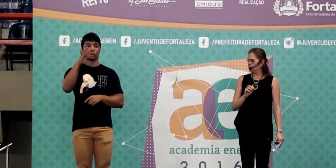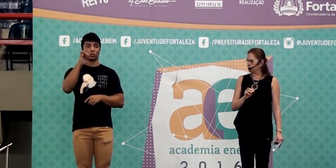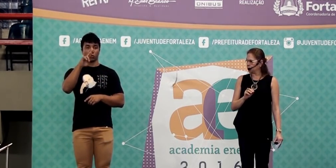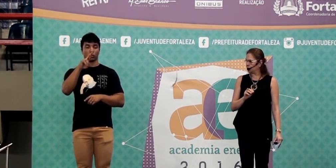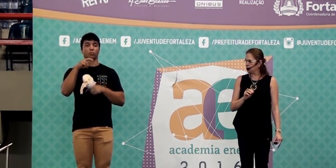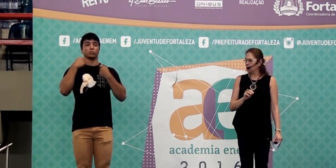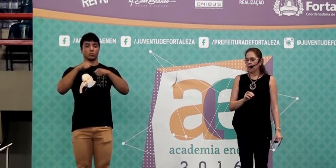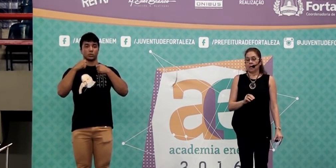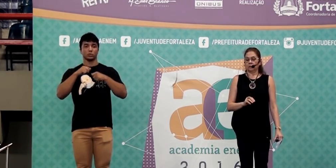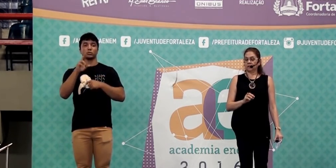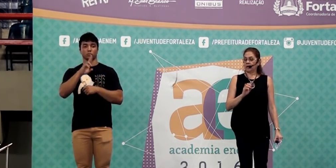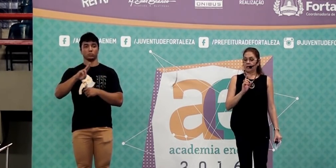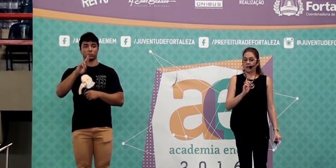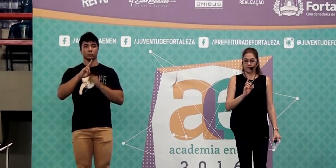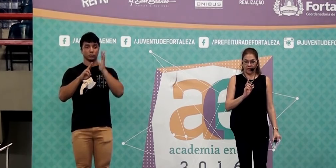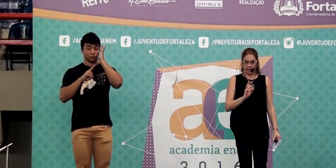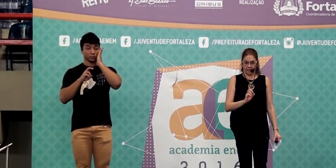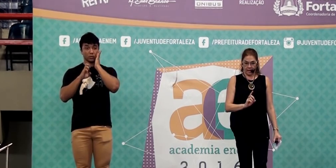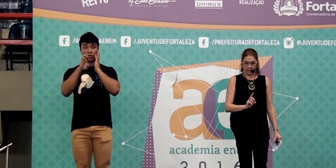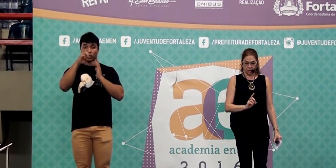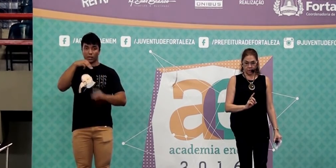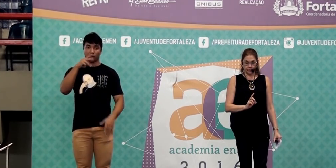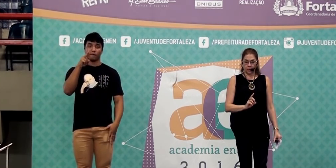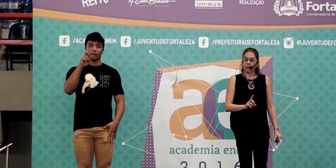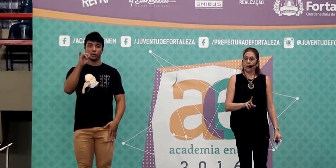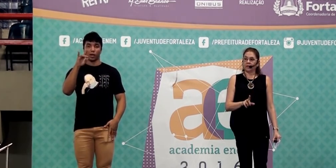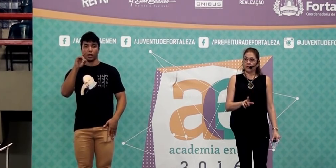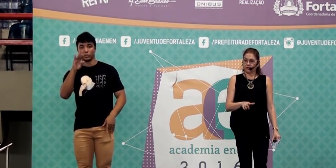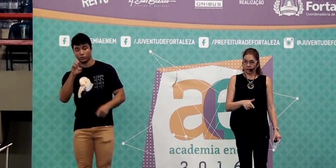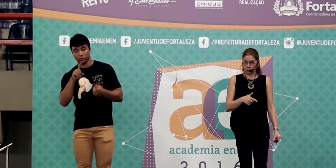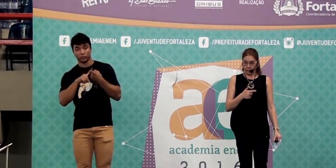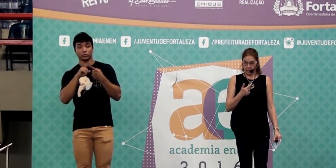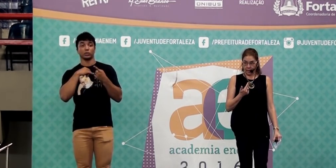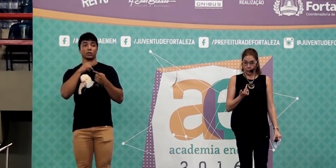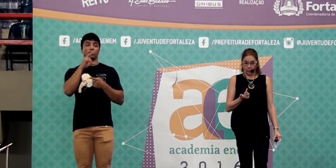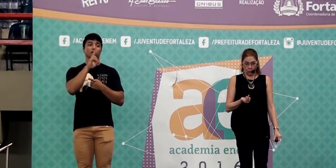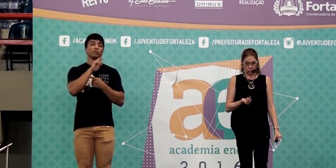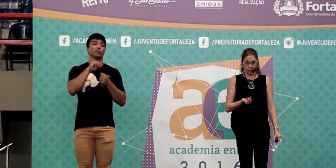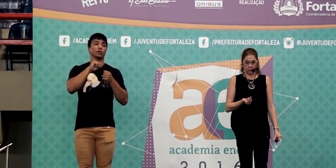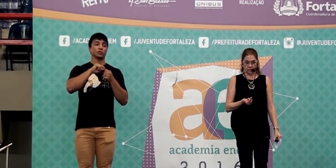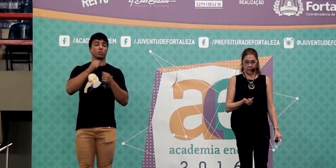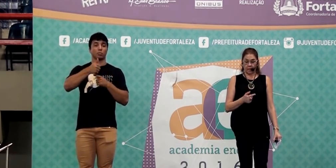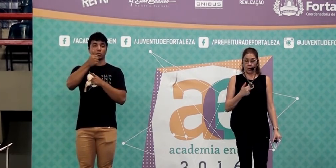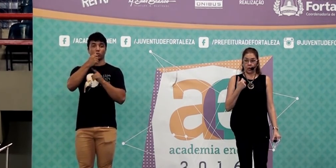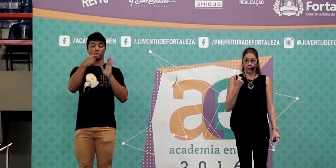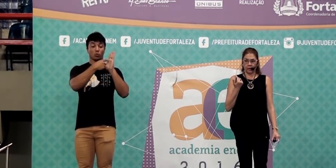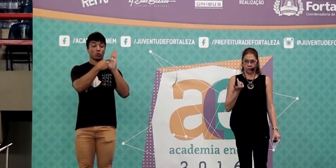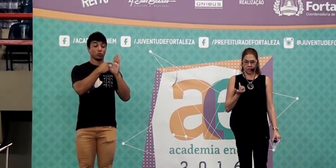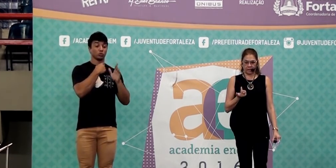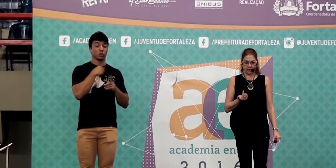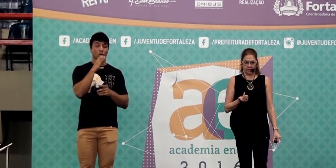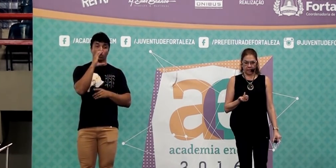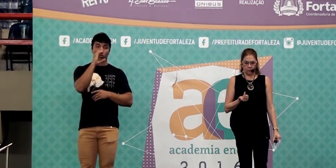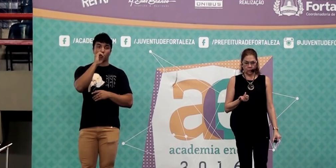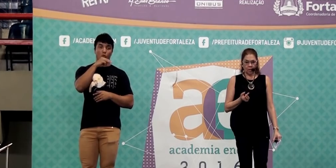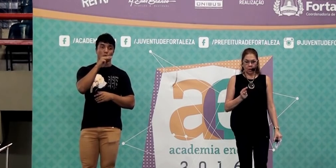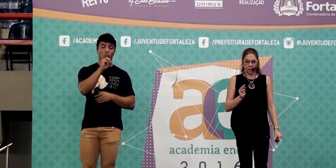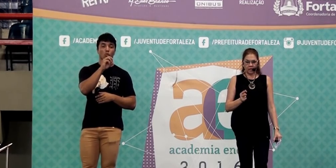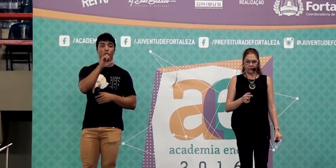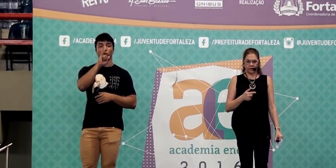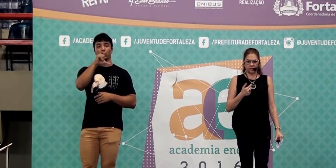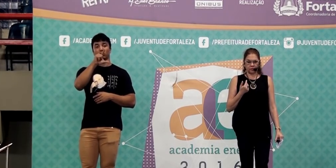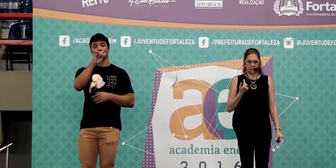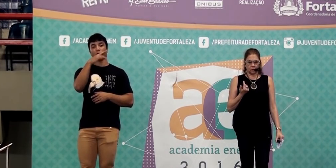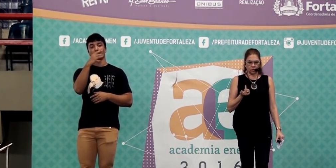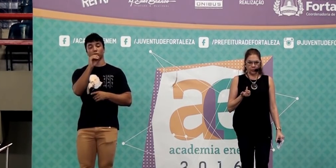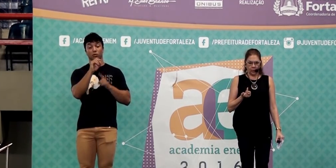perder pontos. Eu usei em verdade. Quando eu fiz o primeiro ponto, eu usei como ilustração. Quando